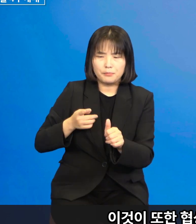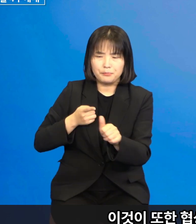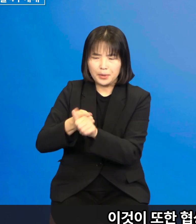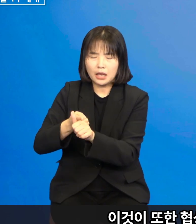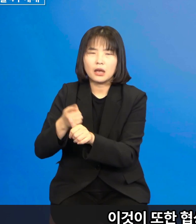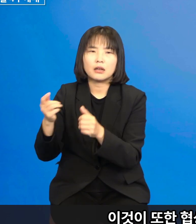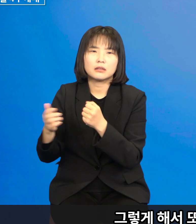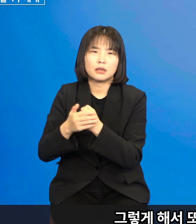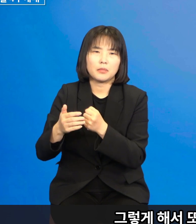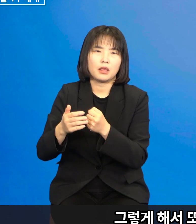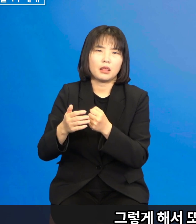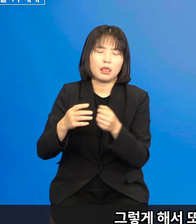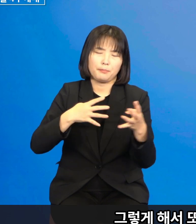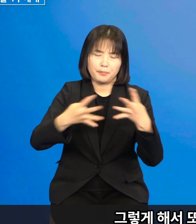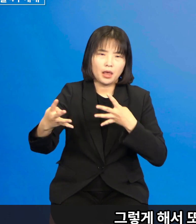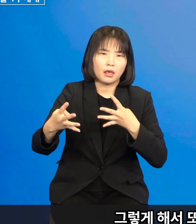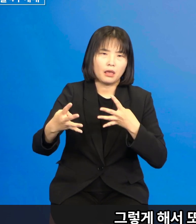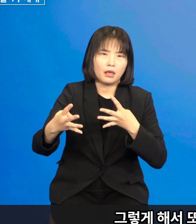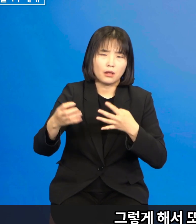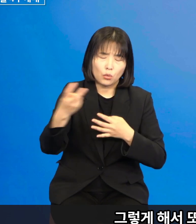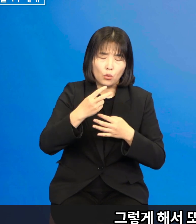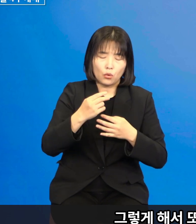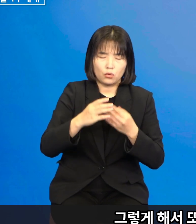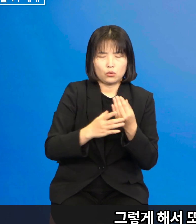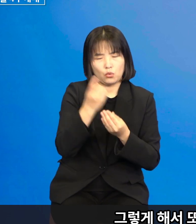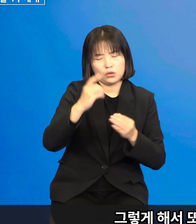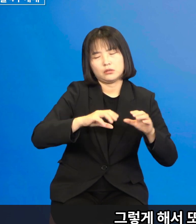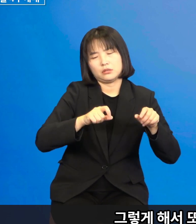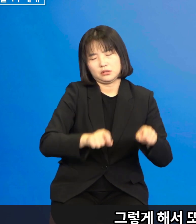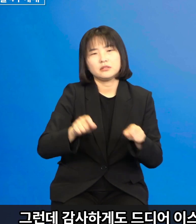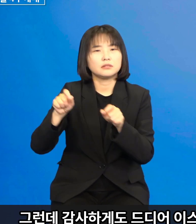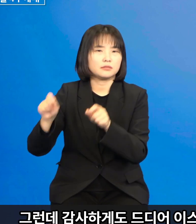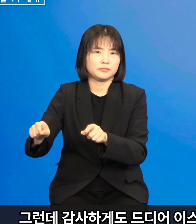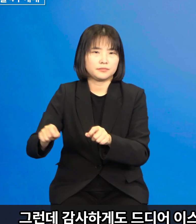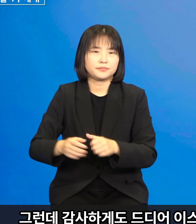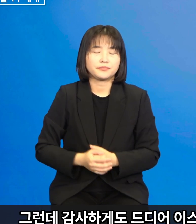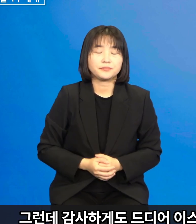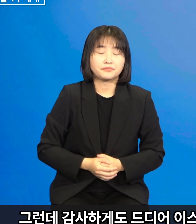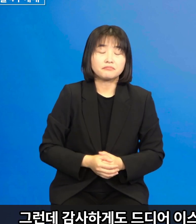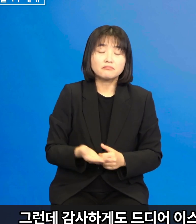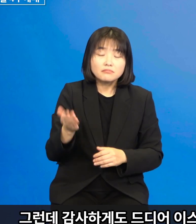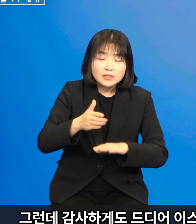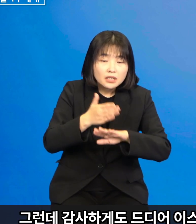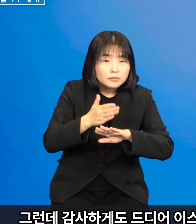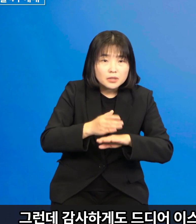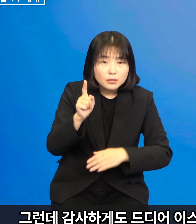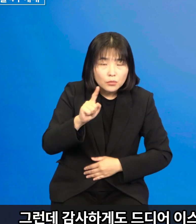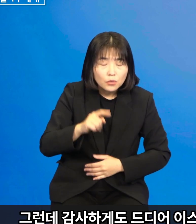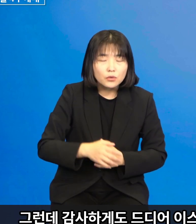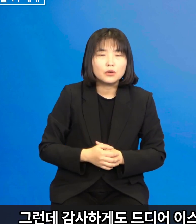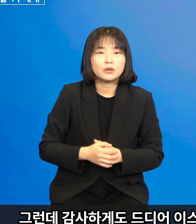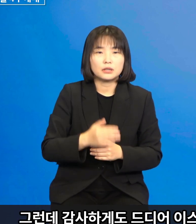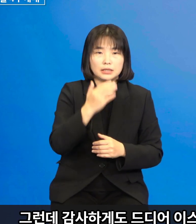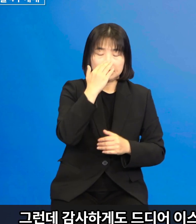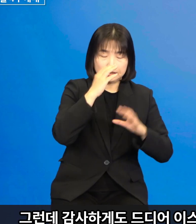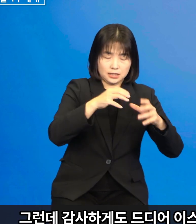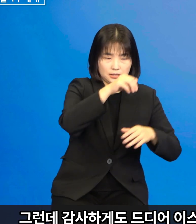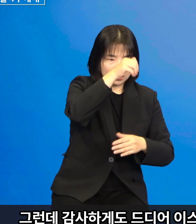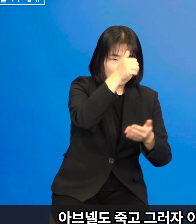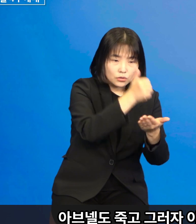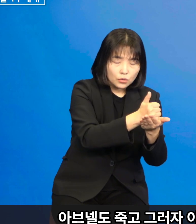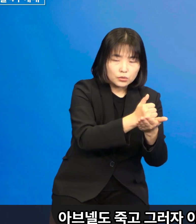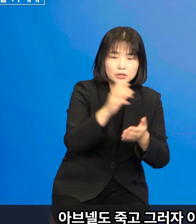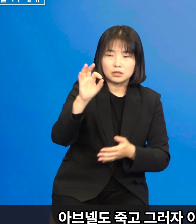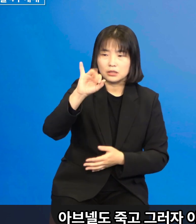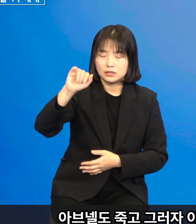결렬이 된 겁니다. 그렇게 해서 또 지연이 됐던 것이죠. 그런데 감사하게도 드디어 이제 이스라엘 장로들이 이제 이스보셋도